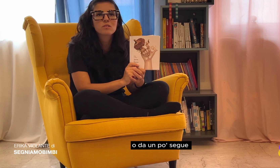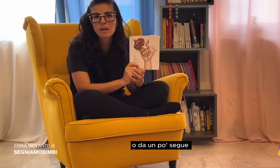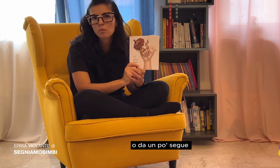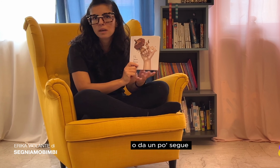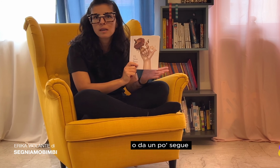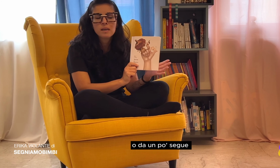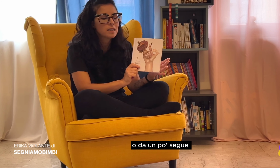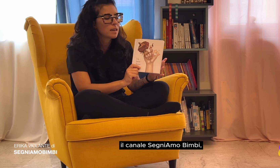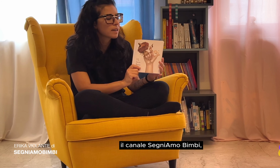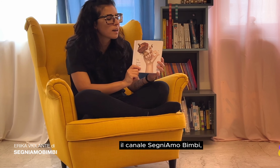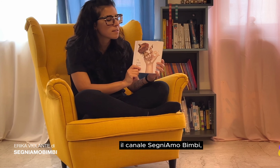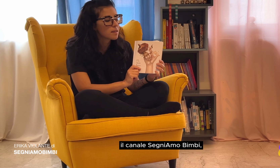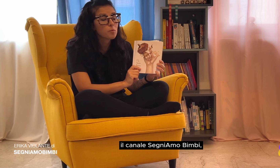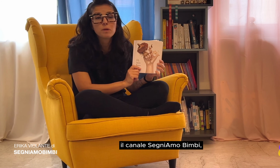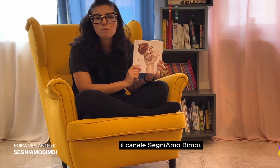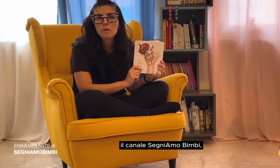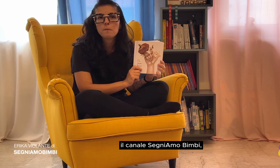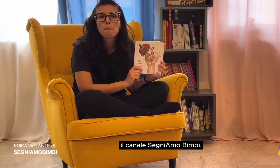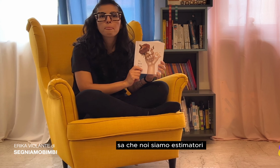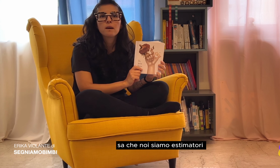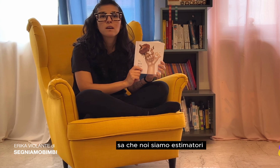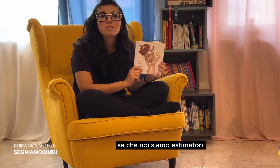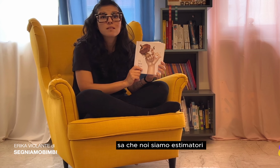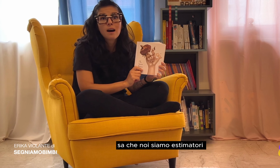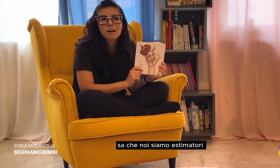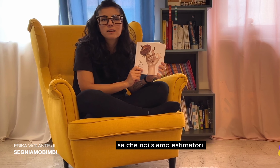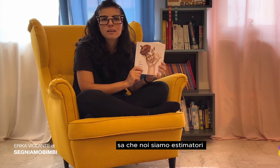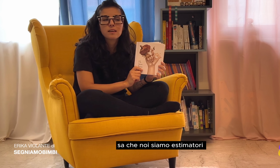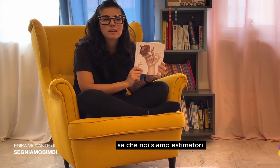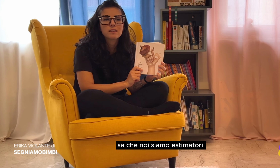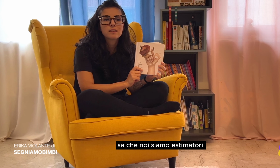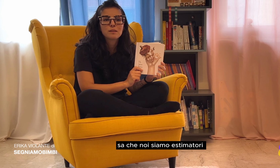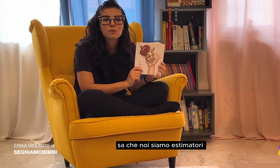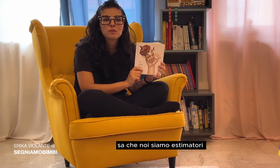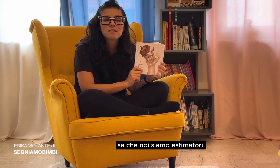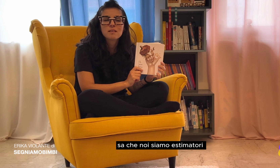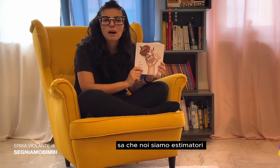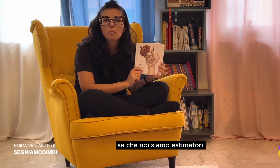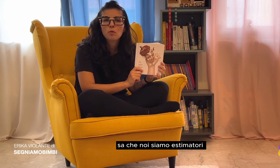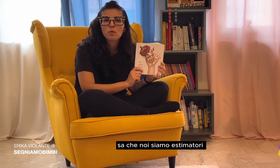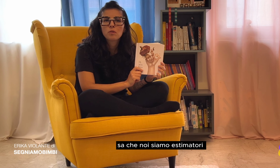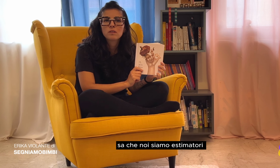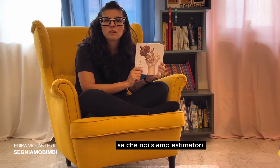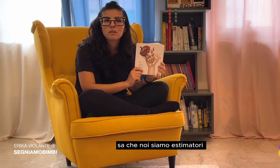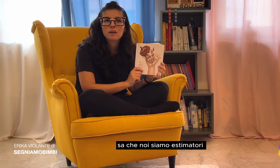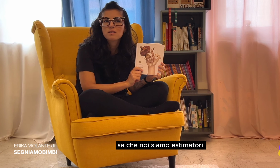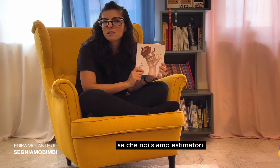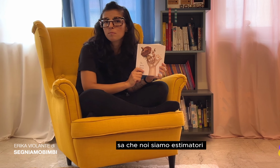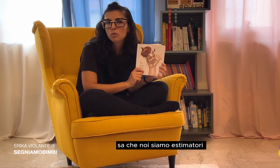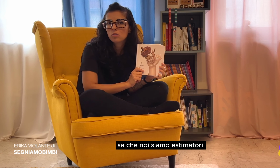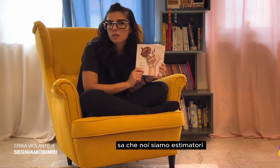segue il canale Segniamo Bimbi, sa che noi siamo estimatori del